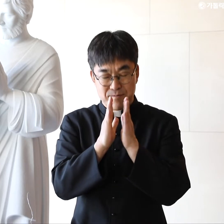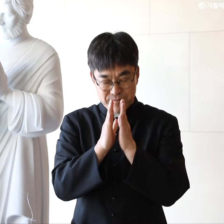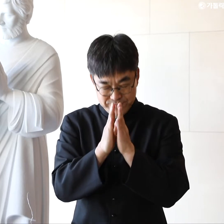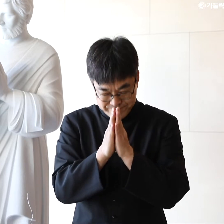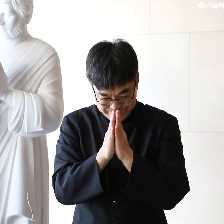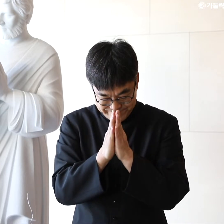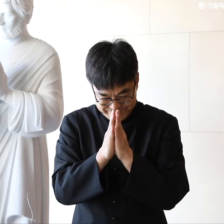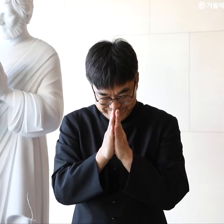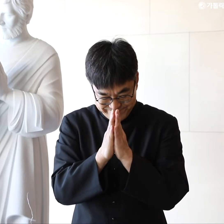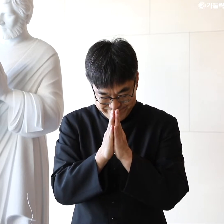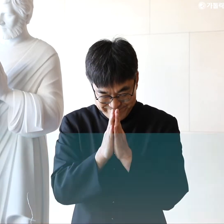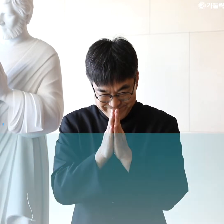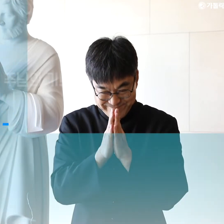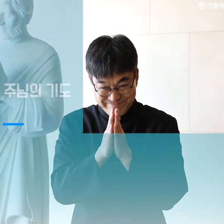아멘.